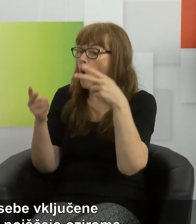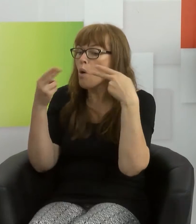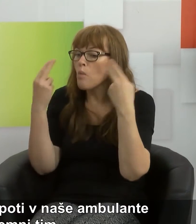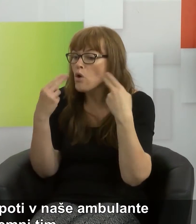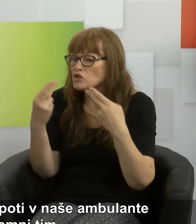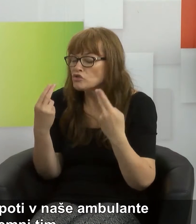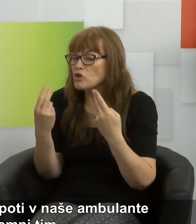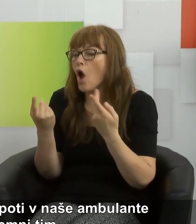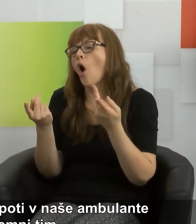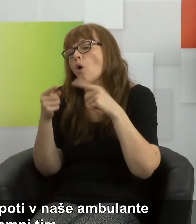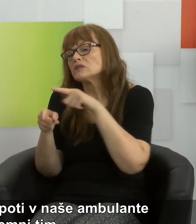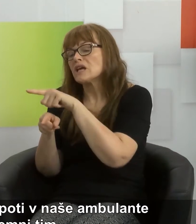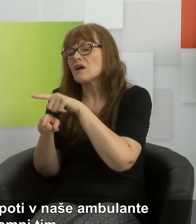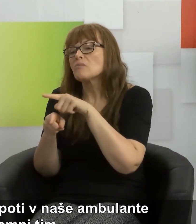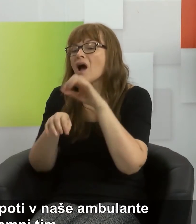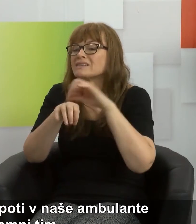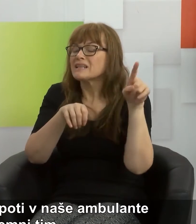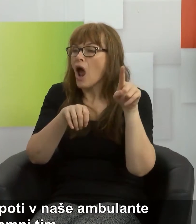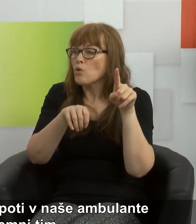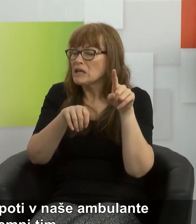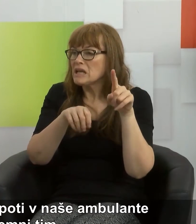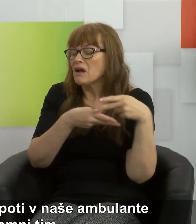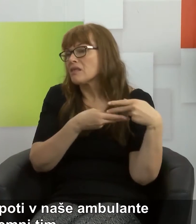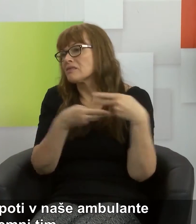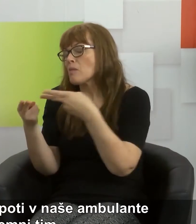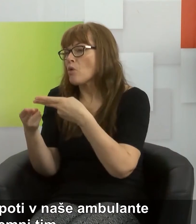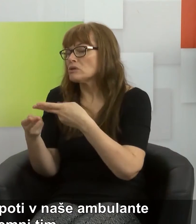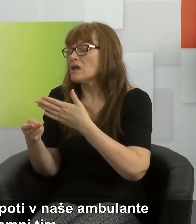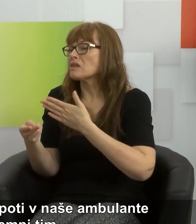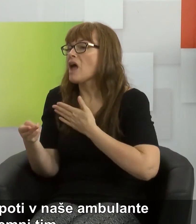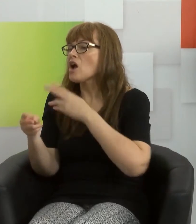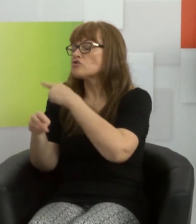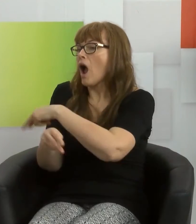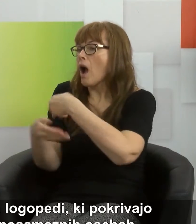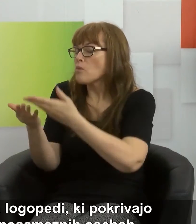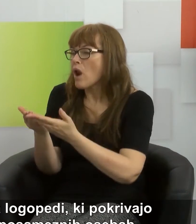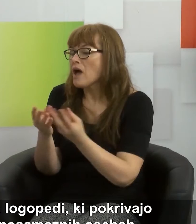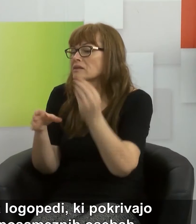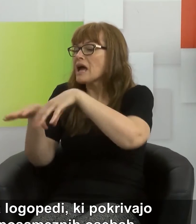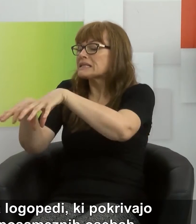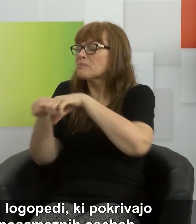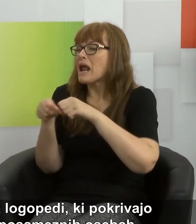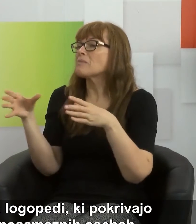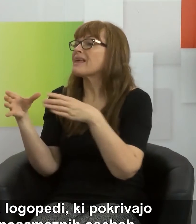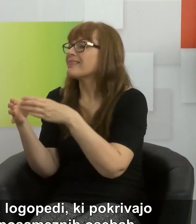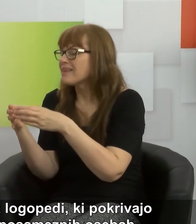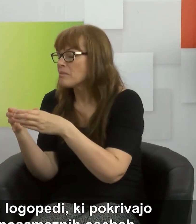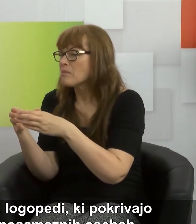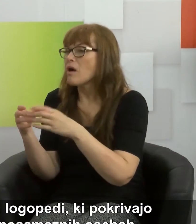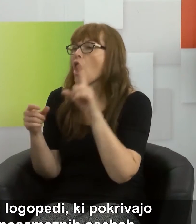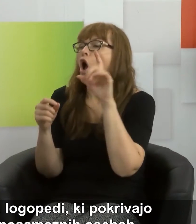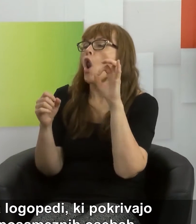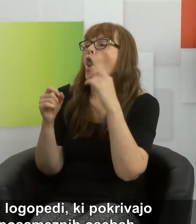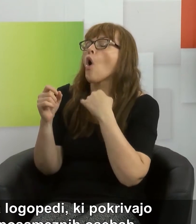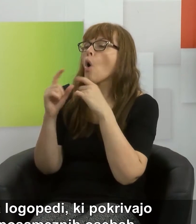poiščejo oziroma jih napoteni zdravnik napoti v naše ambulante, v naš sprejemni tim. Logopedske ure